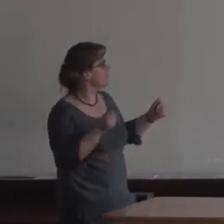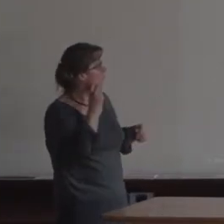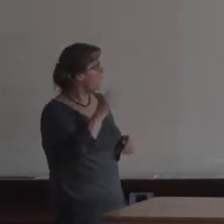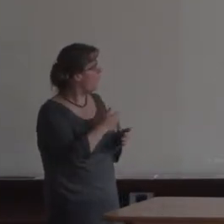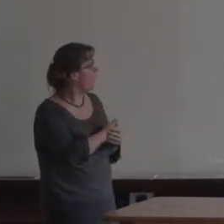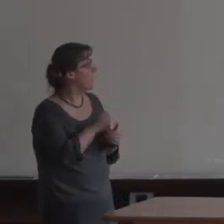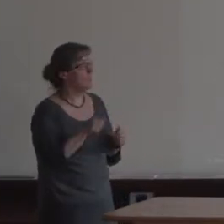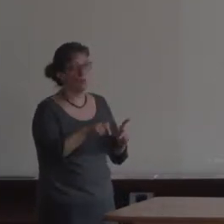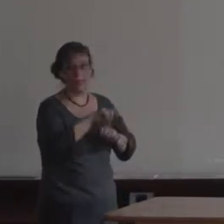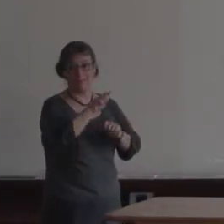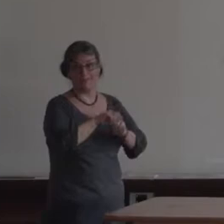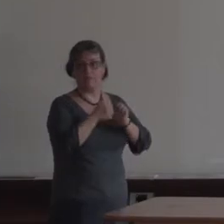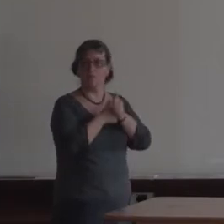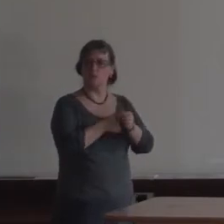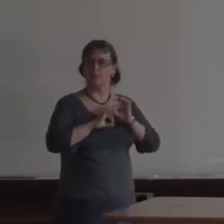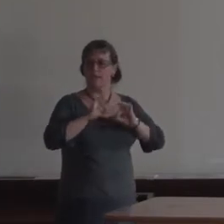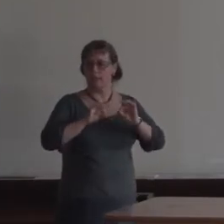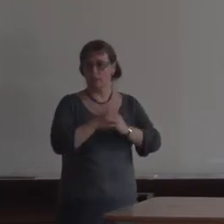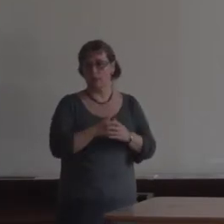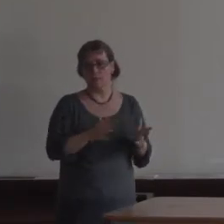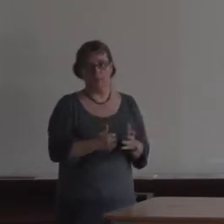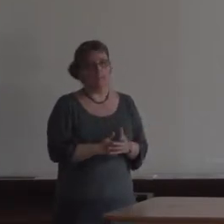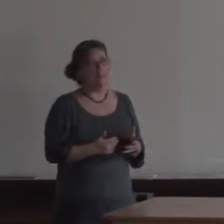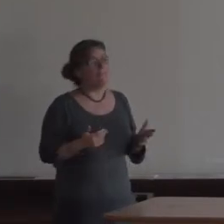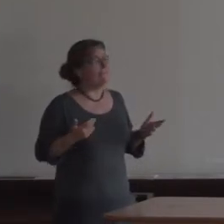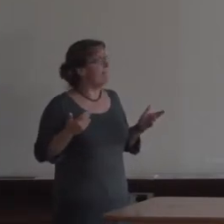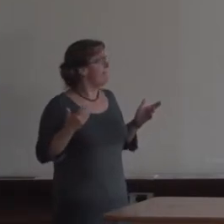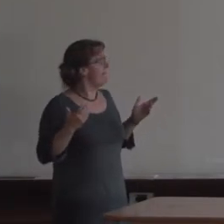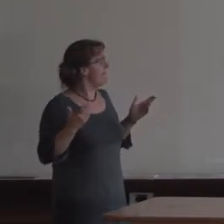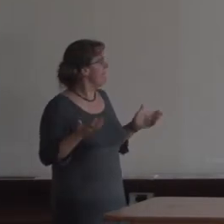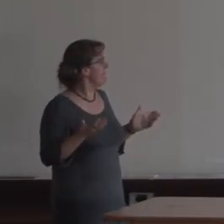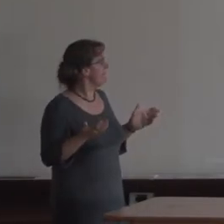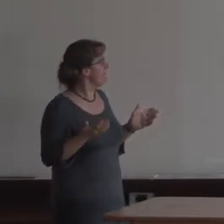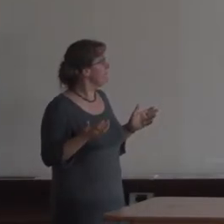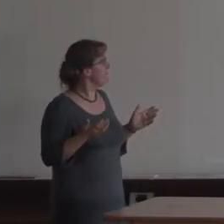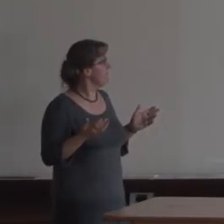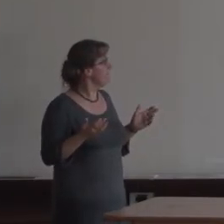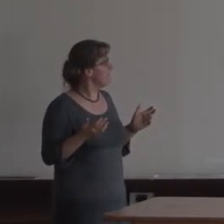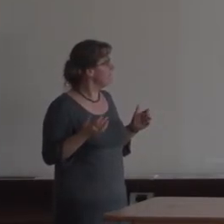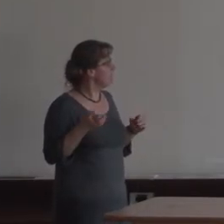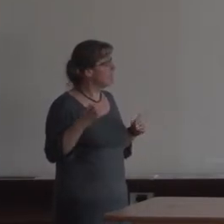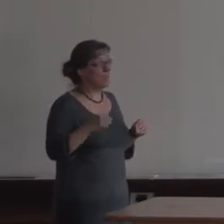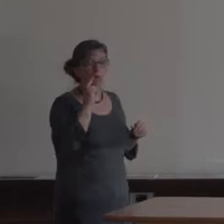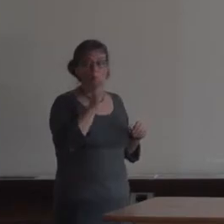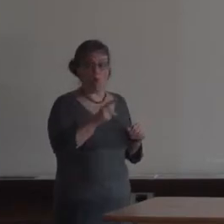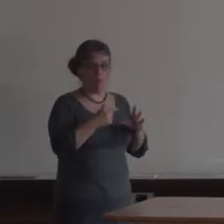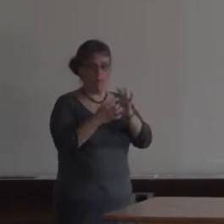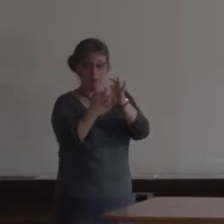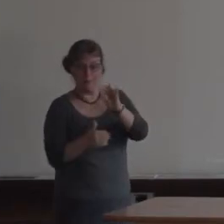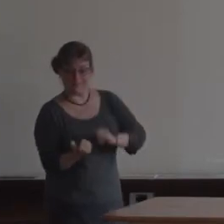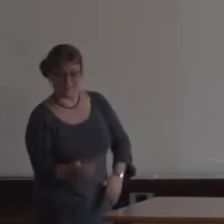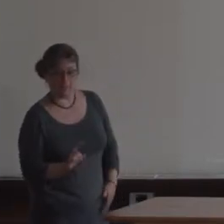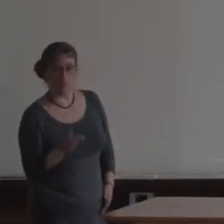test paramétré. Mais la différence, c'est que je ne vais pas vérifier que le résultat est quelque chose de spécifique, mais je vais essayer d'exprimer